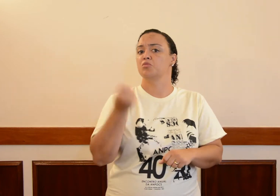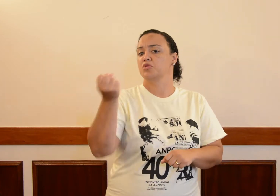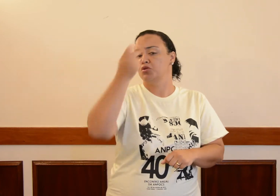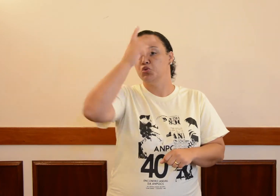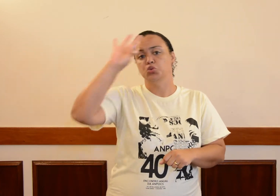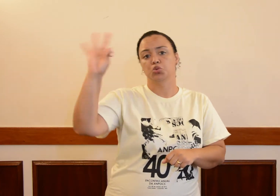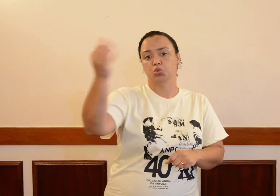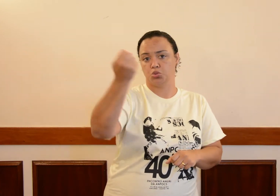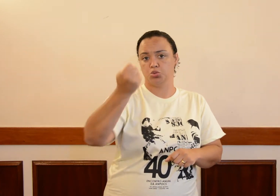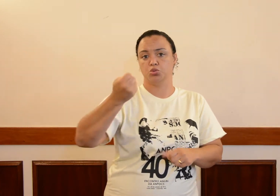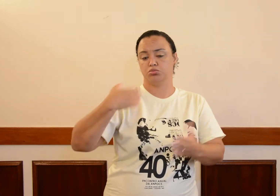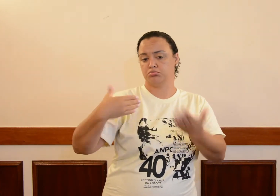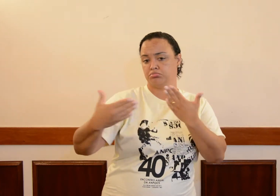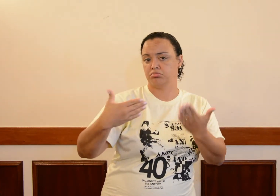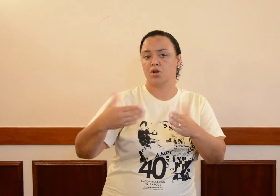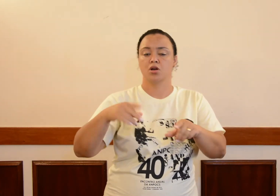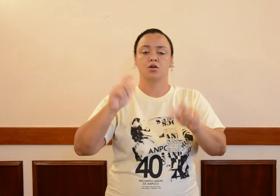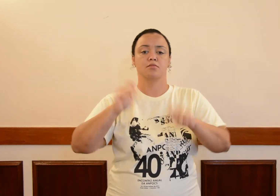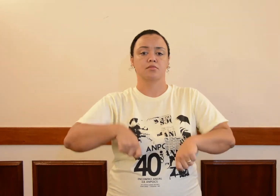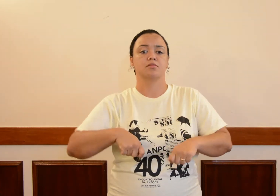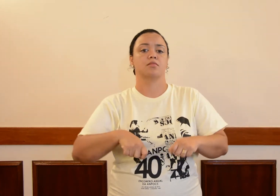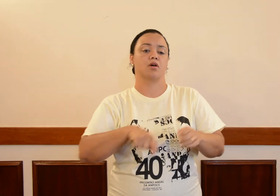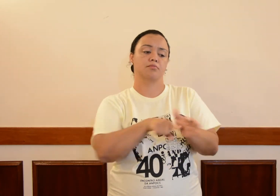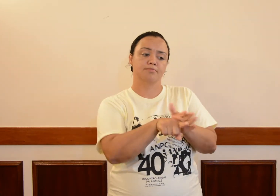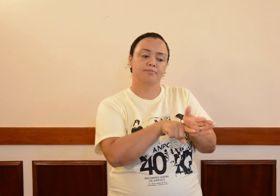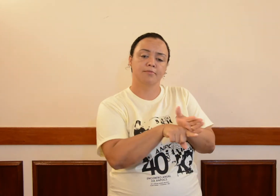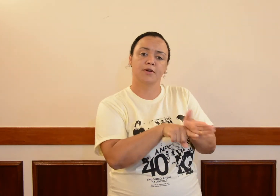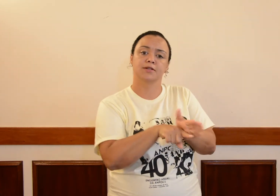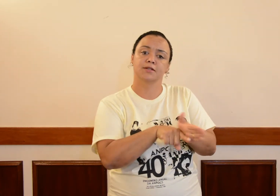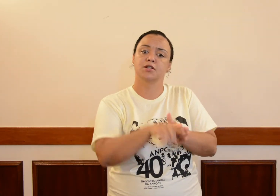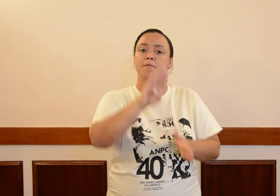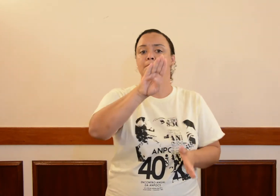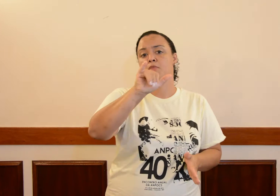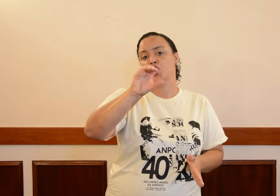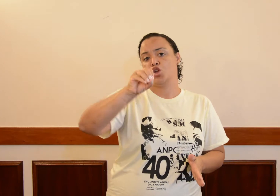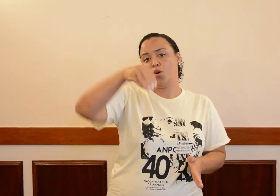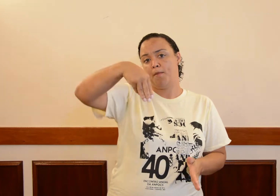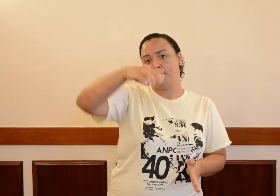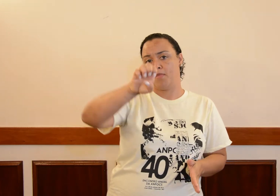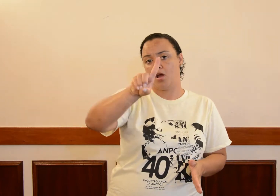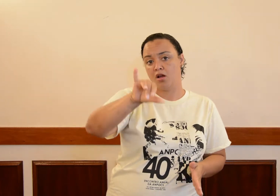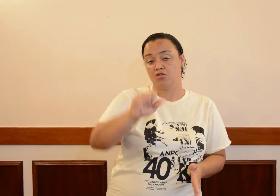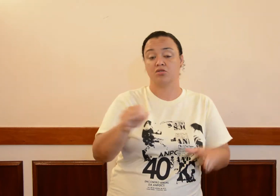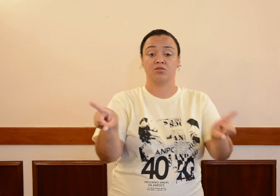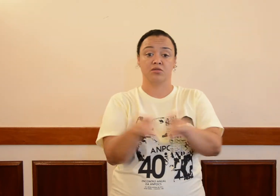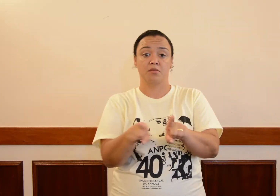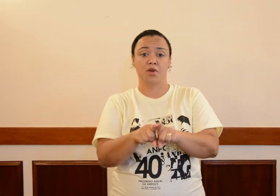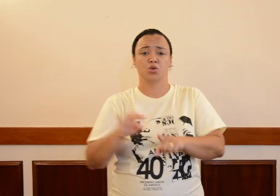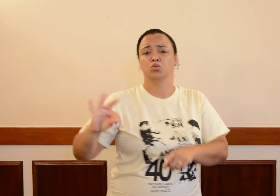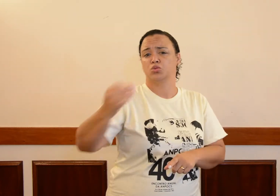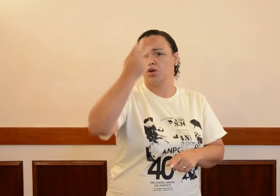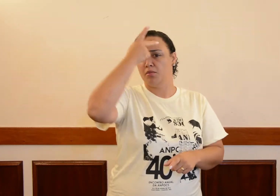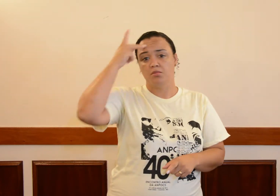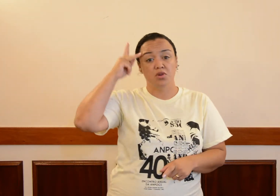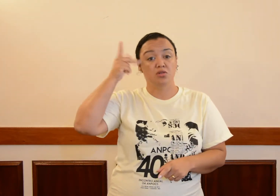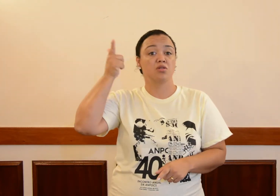psi no governo e na categorização dessas pessoas, principalmente na constituição de suas subjetividades,